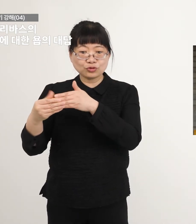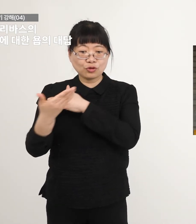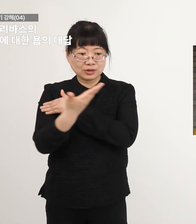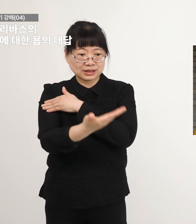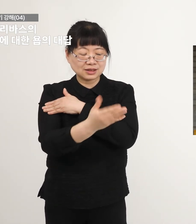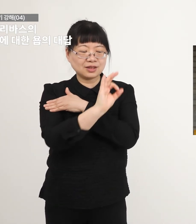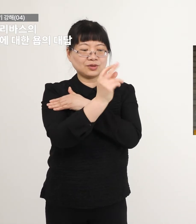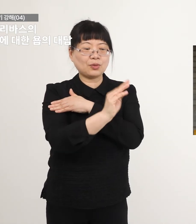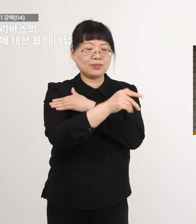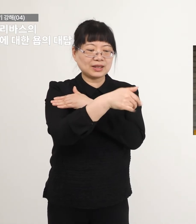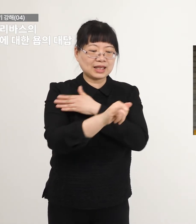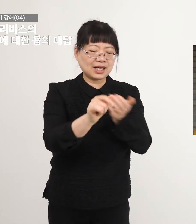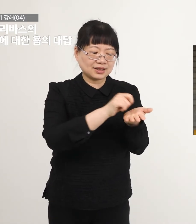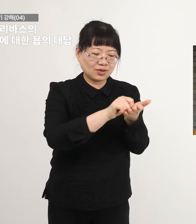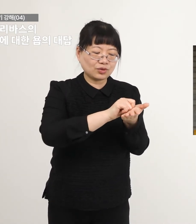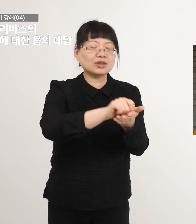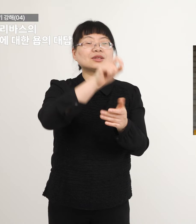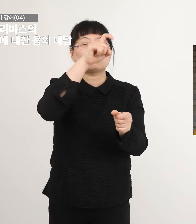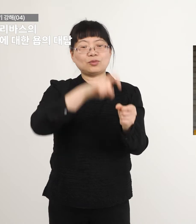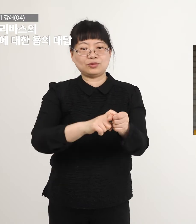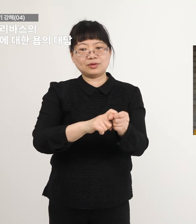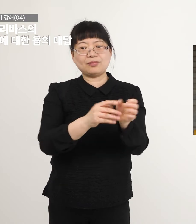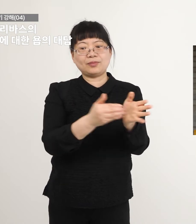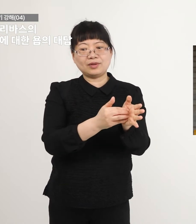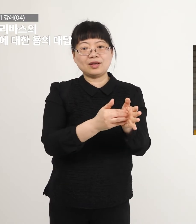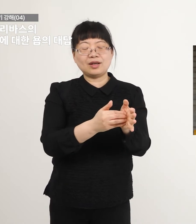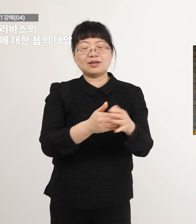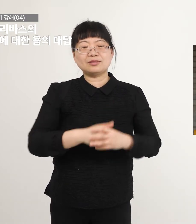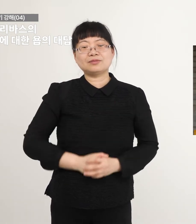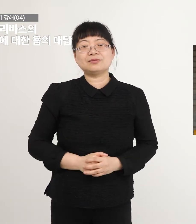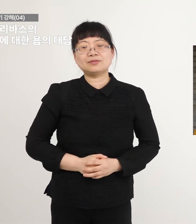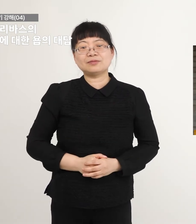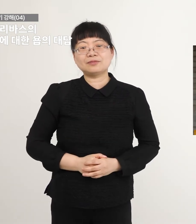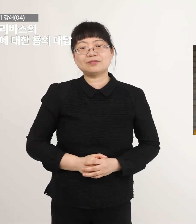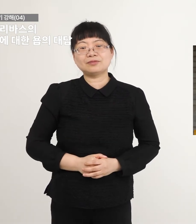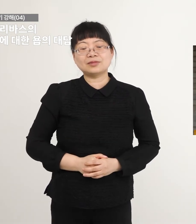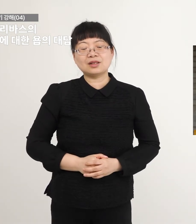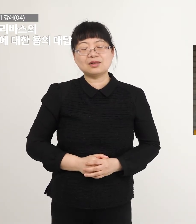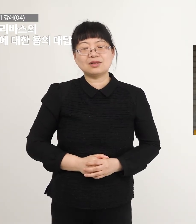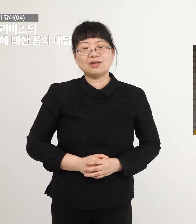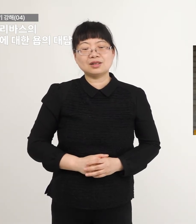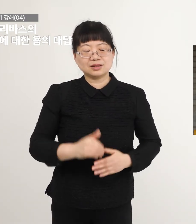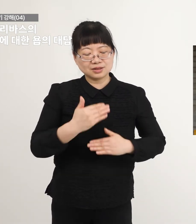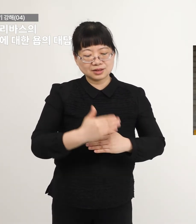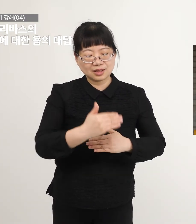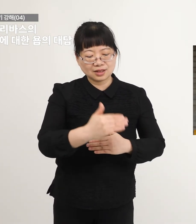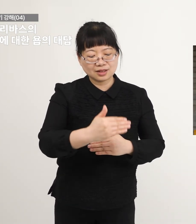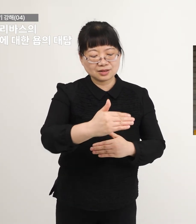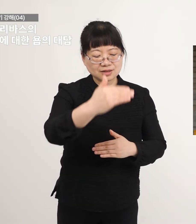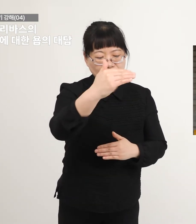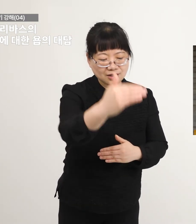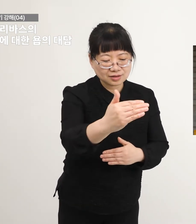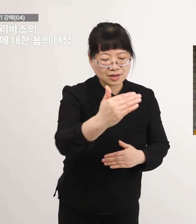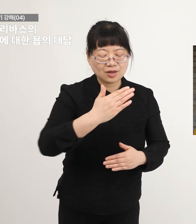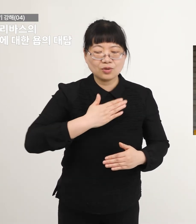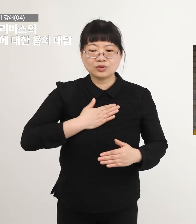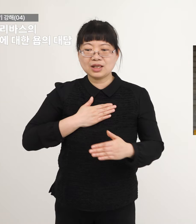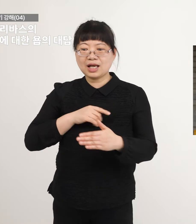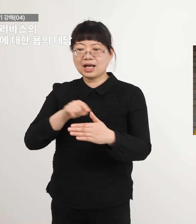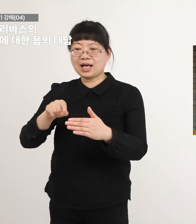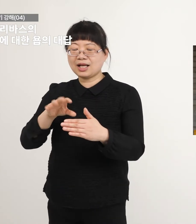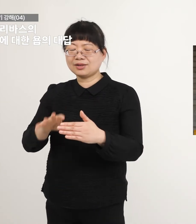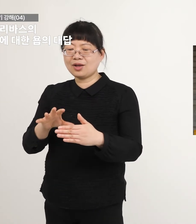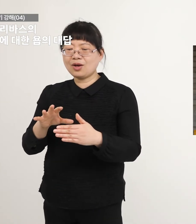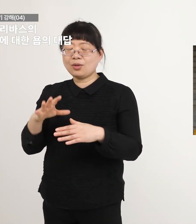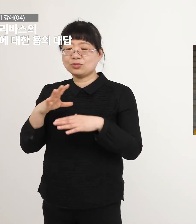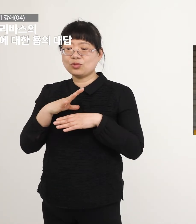그 논리 전개 과정 속에서 우리는 흠칫 우리 속에 무섭게